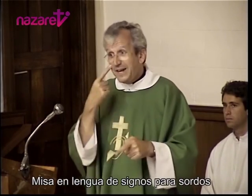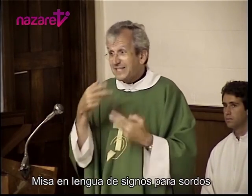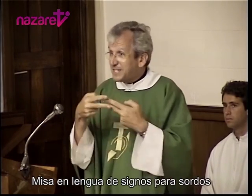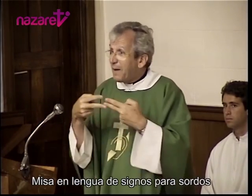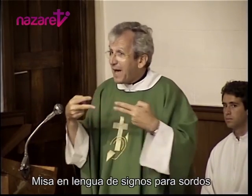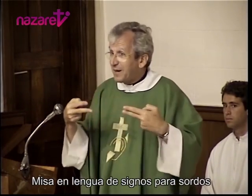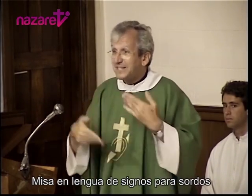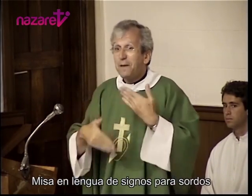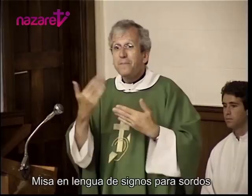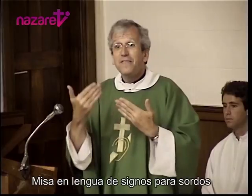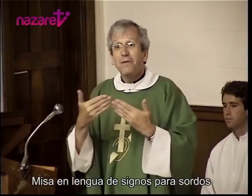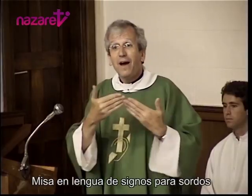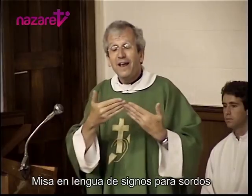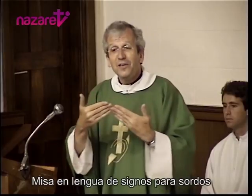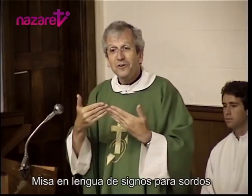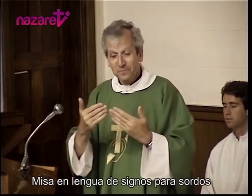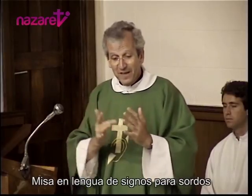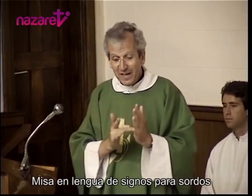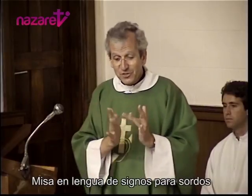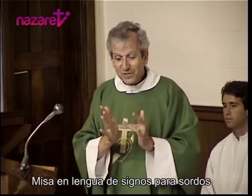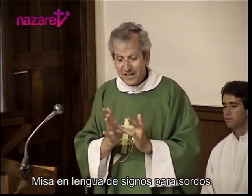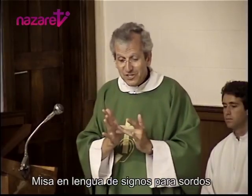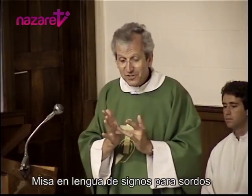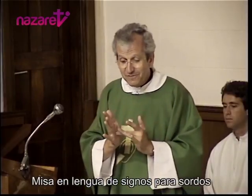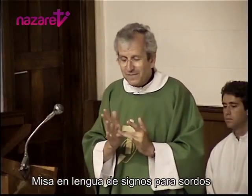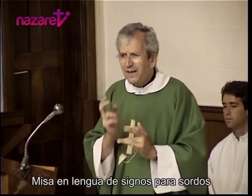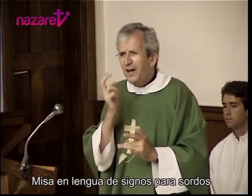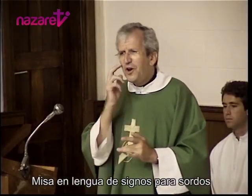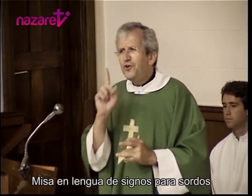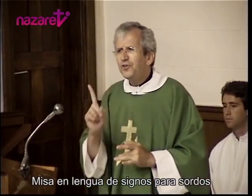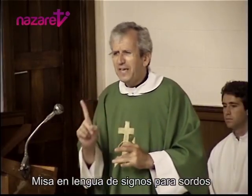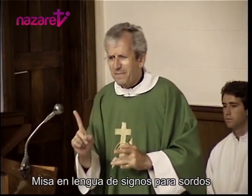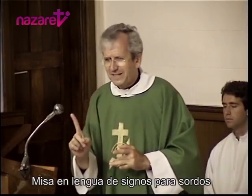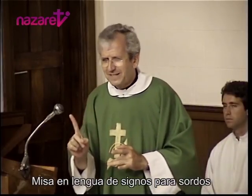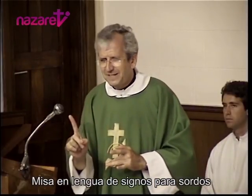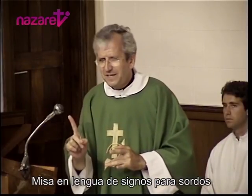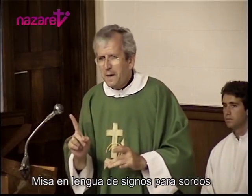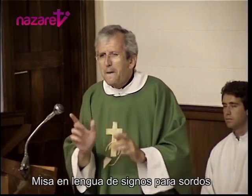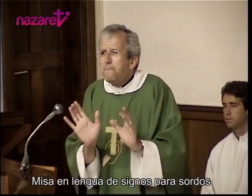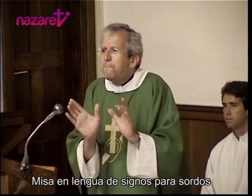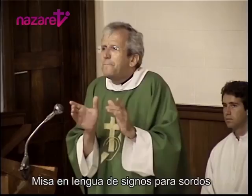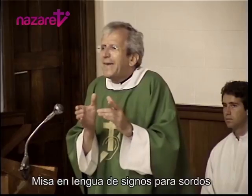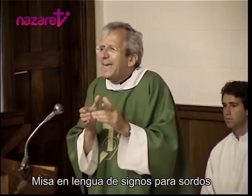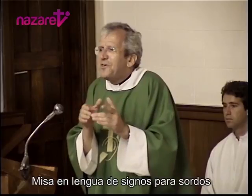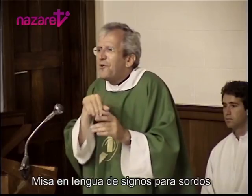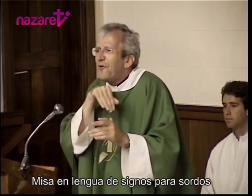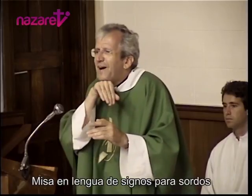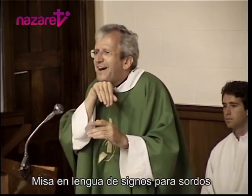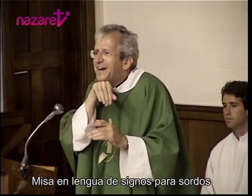esas palabras que empieza el Evangelio, Jesús ha dicho, no temas, pequeño